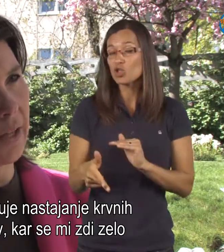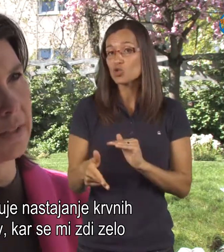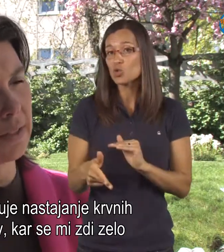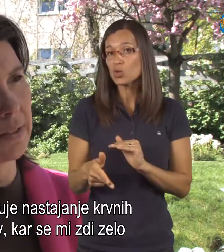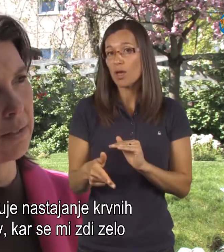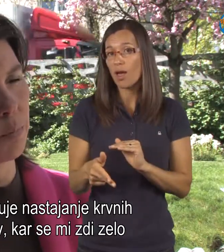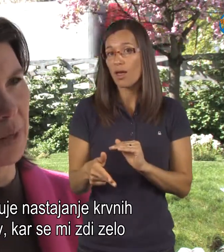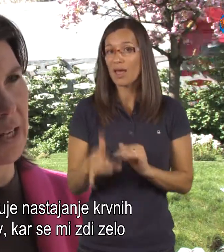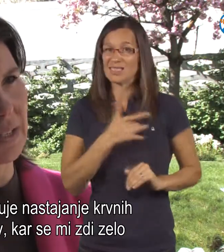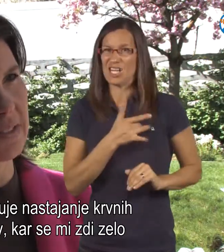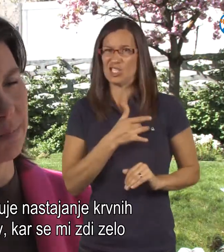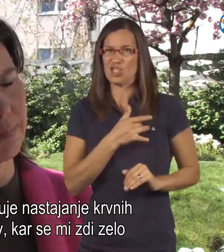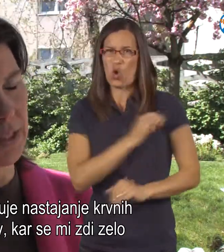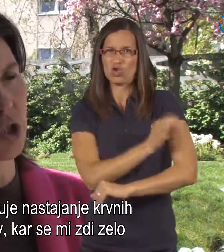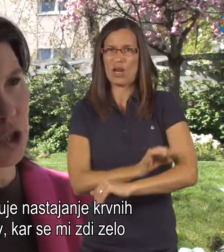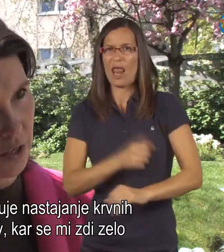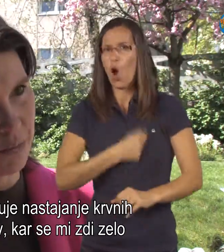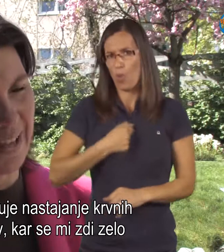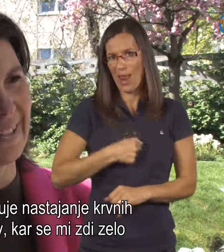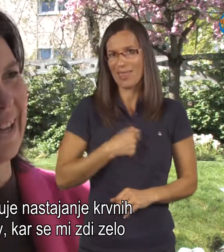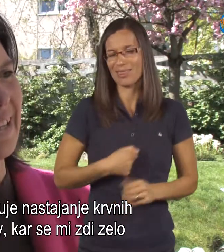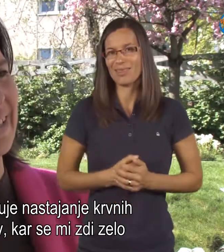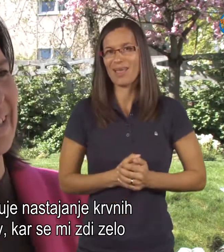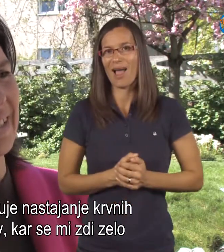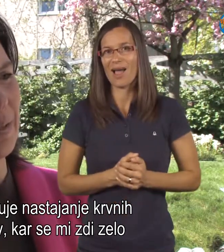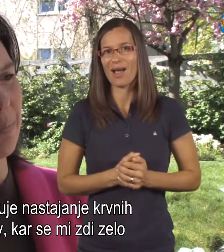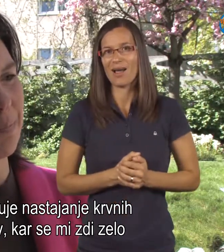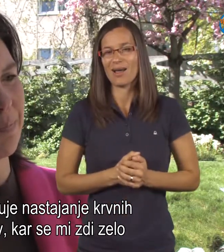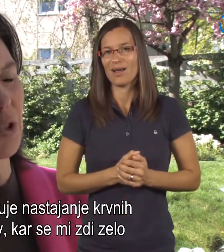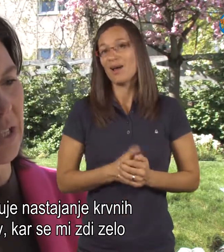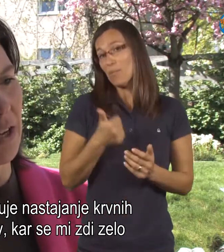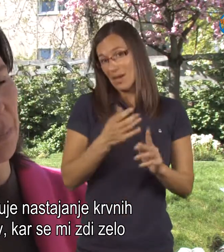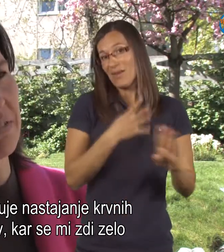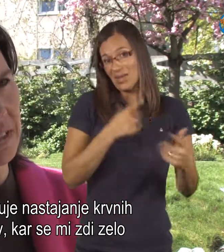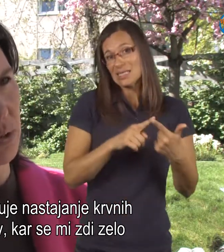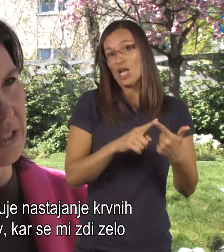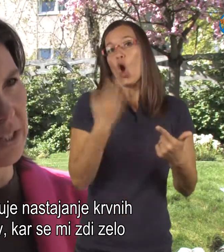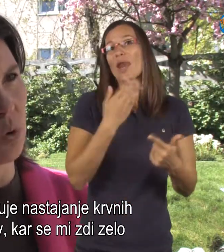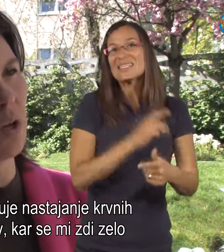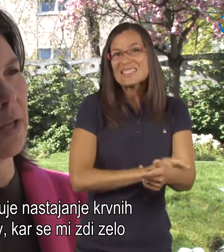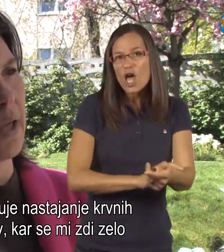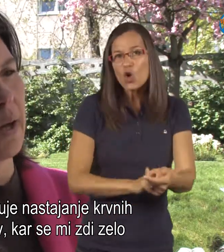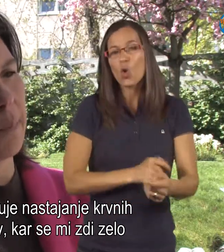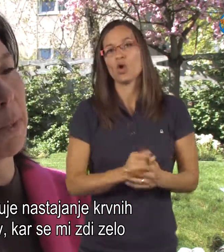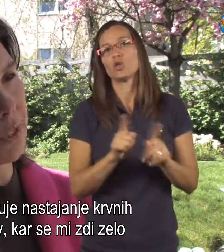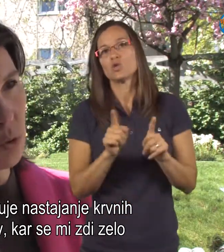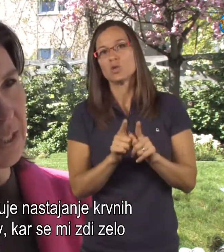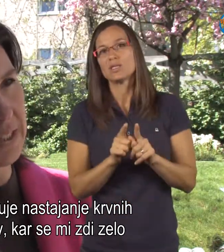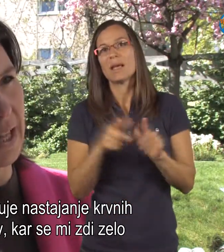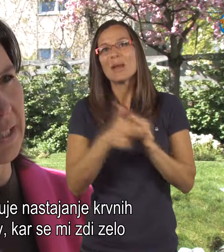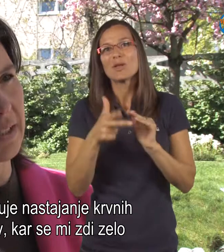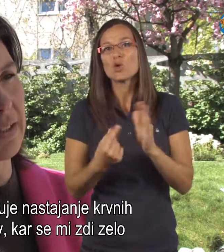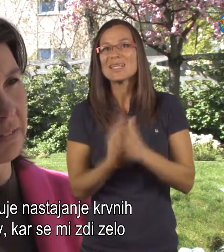ta, bom rekla, srčno-žilna obolenja, kot sem rekla, v prvi vrsti holesterol,